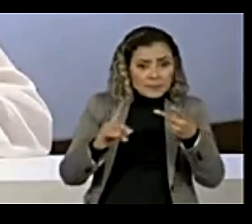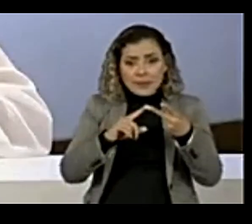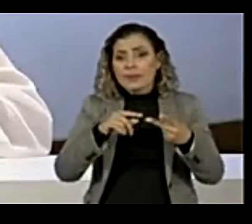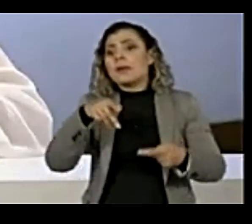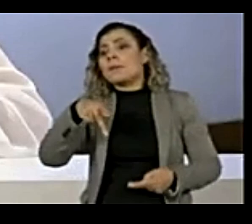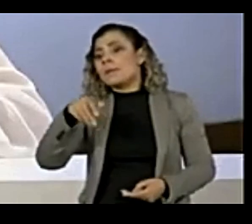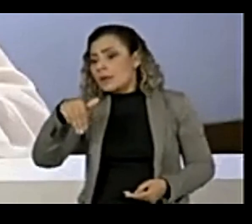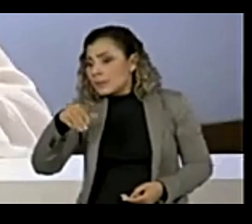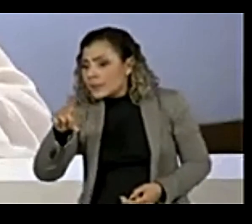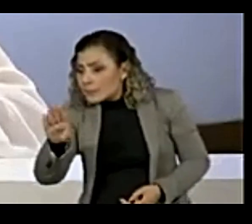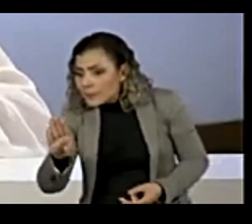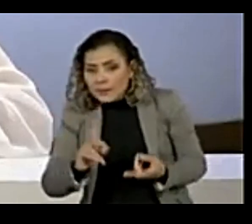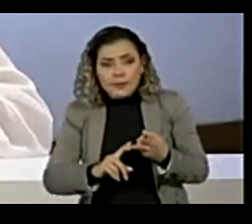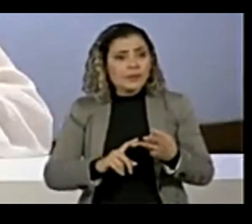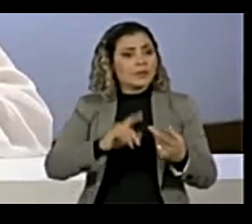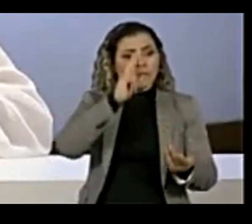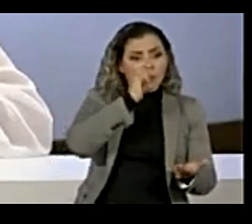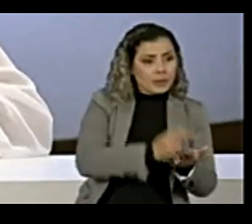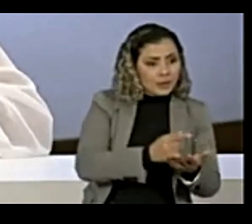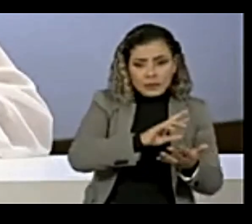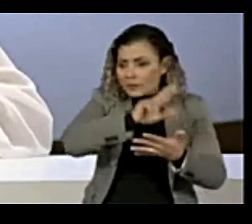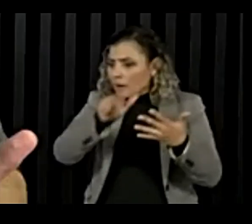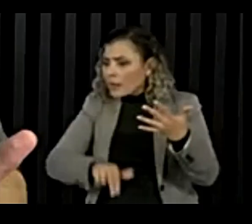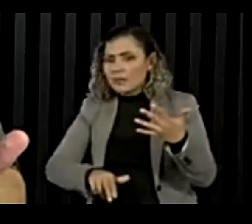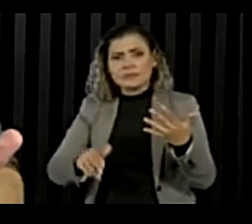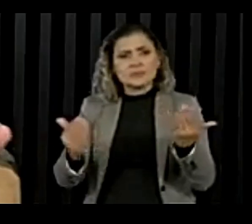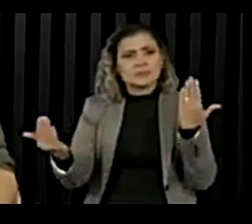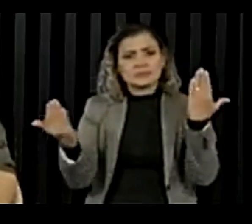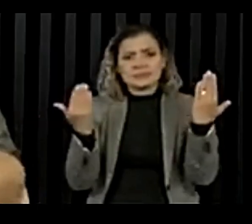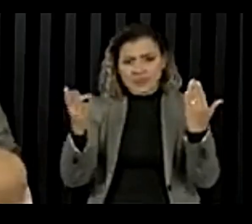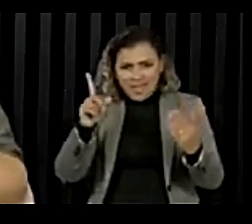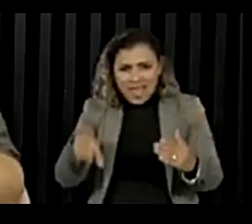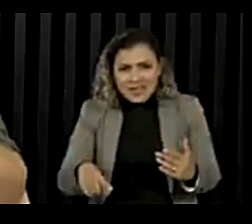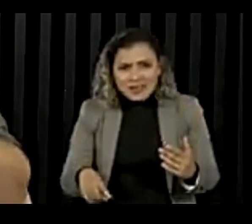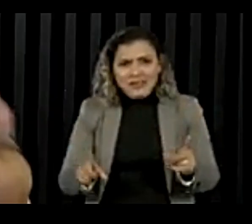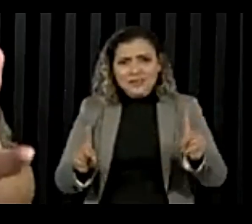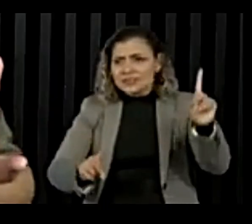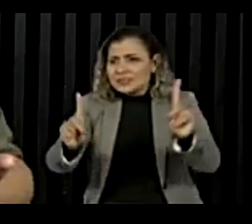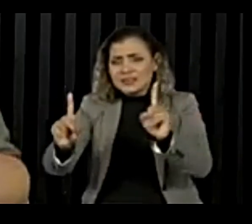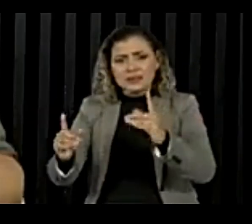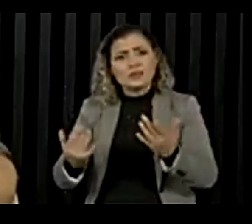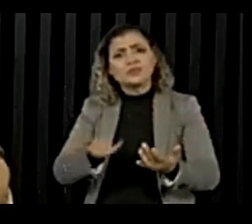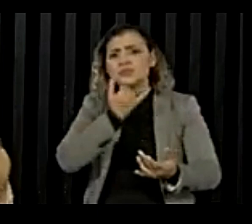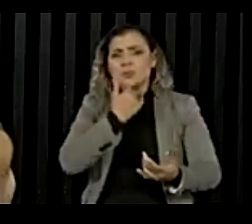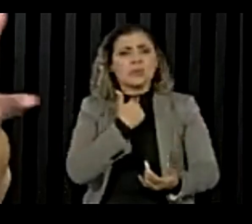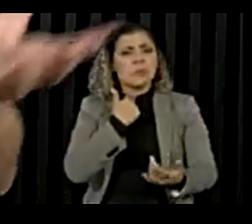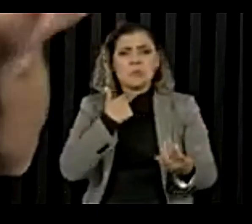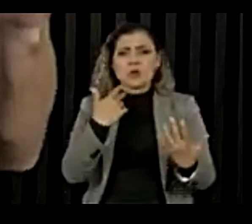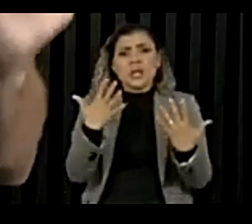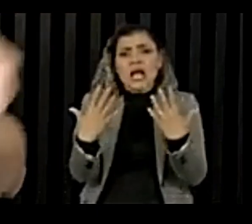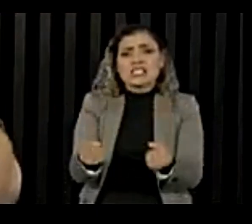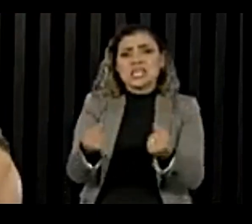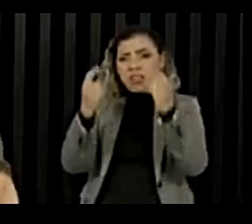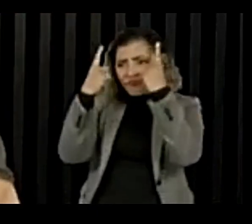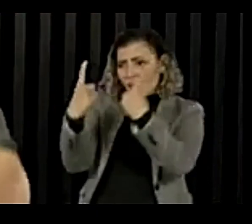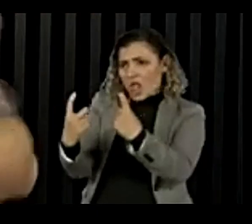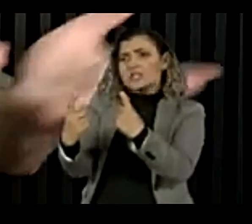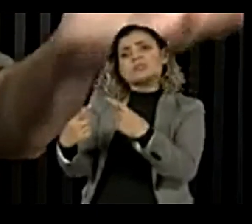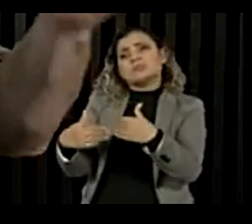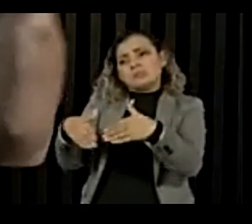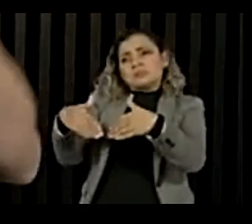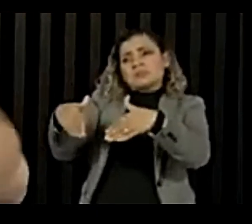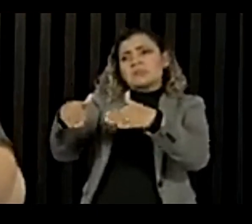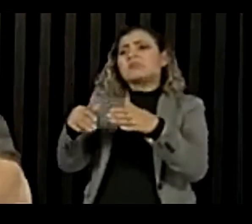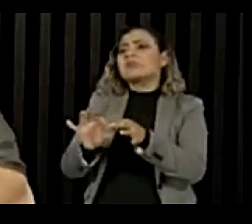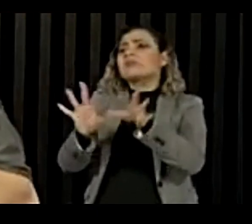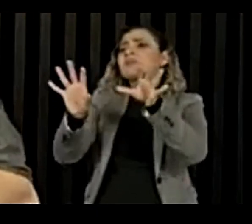mais. O que está acontecendo hoje não é lado. Então, a gente não pode lidar com a violência e falar, vamos ser tolerantes com a violência, vamos